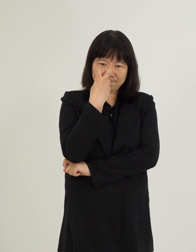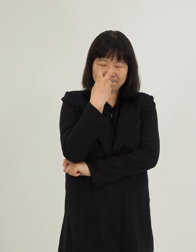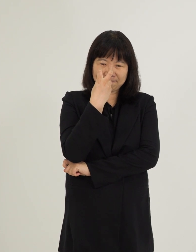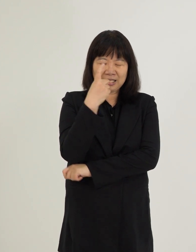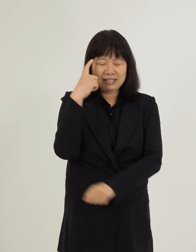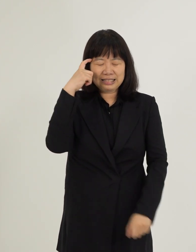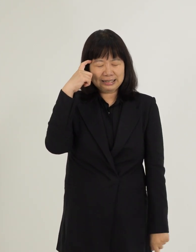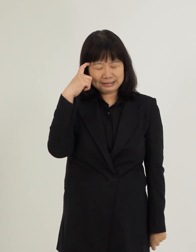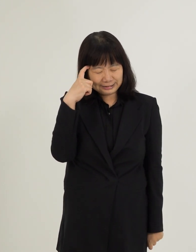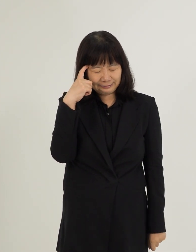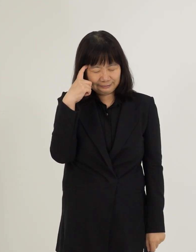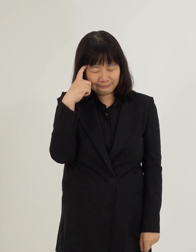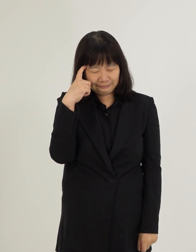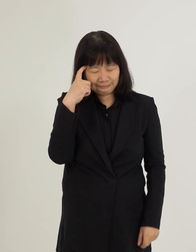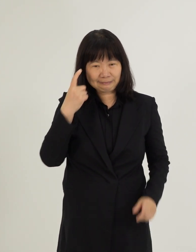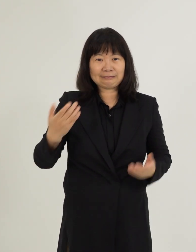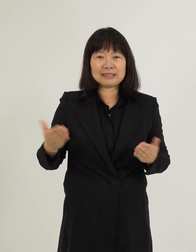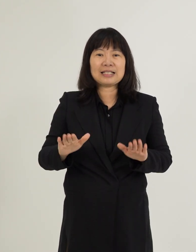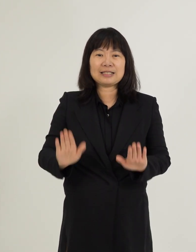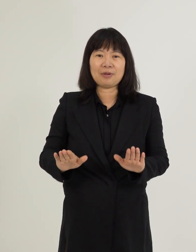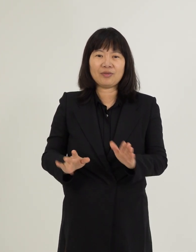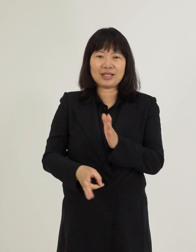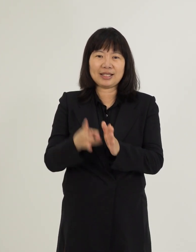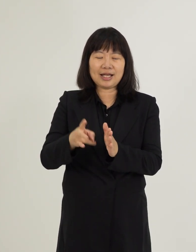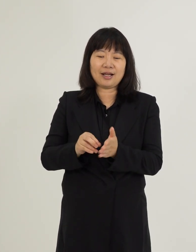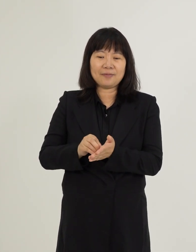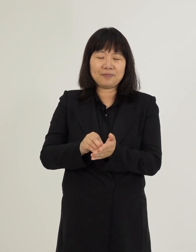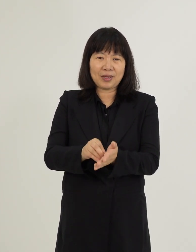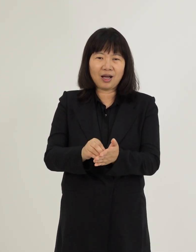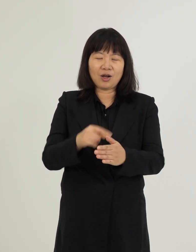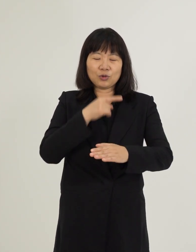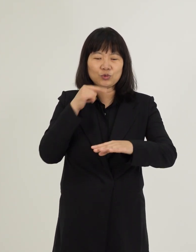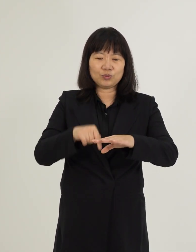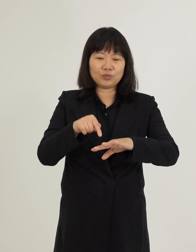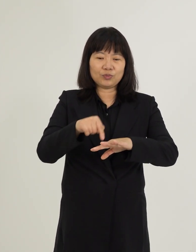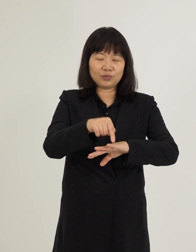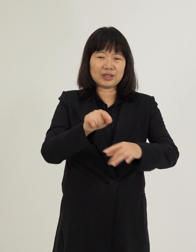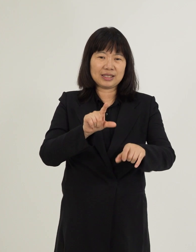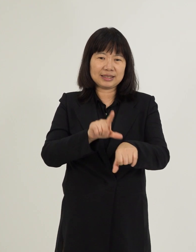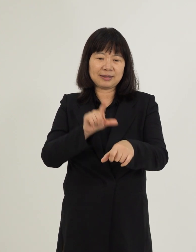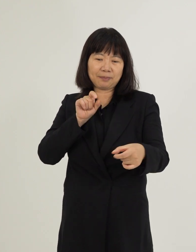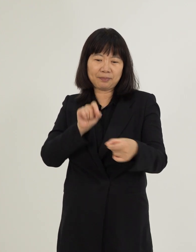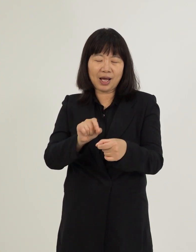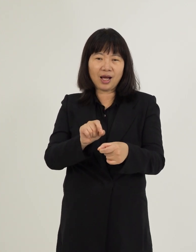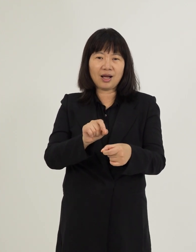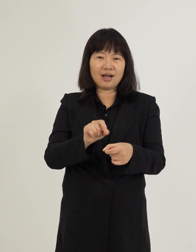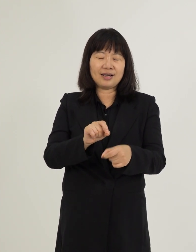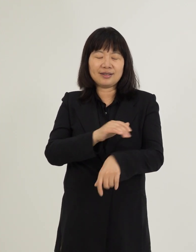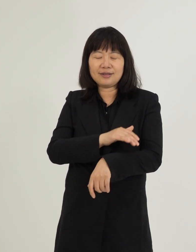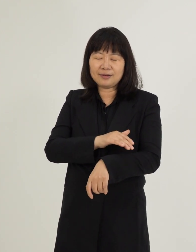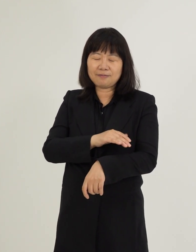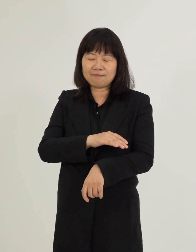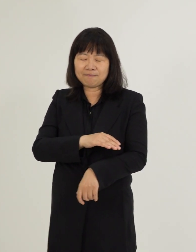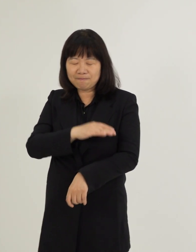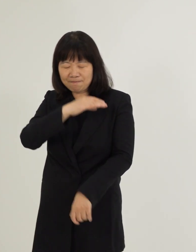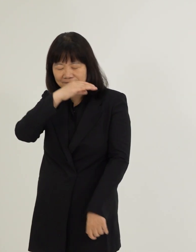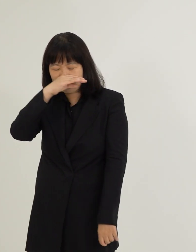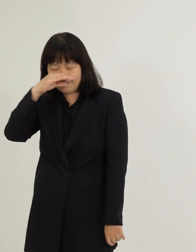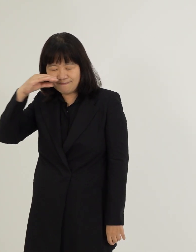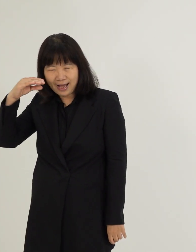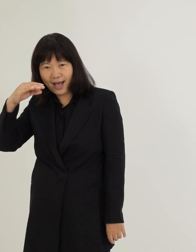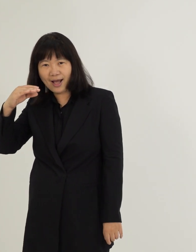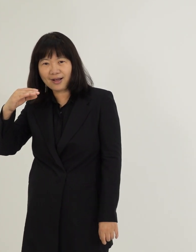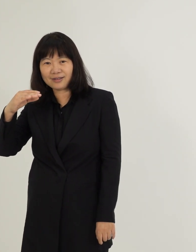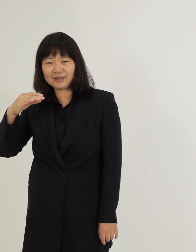유념하던 일들을 이번 입성을 통해서 6월절 즈음에 한번 제대로